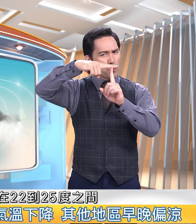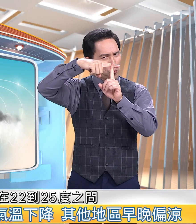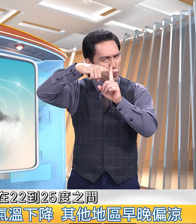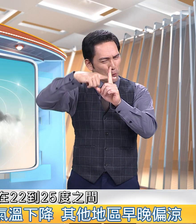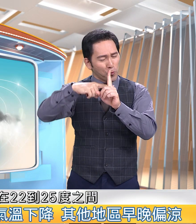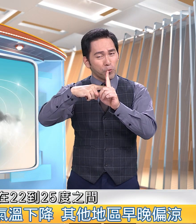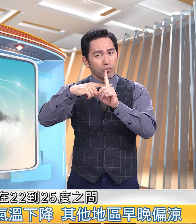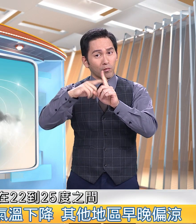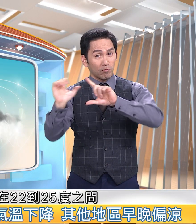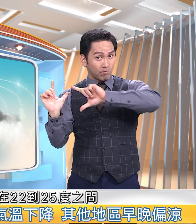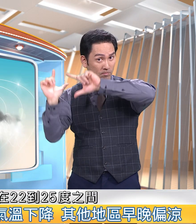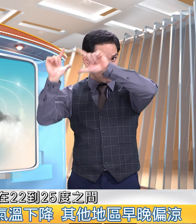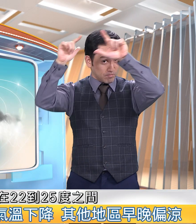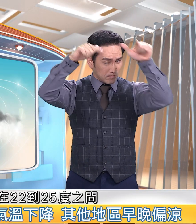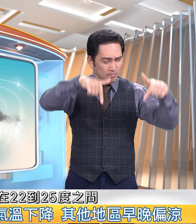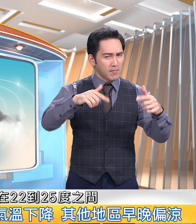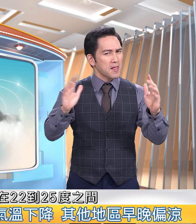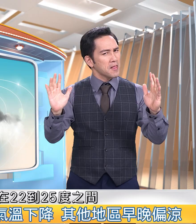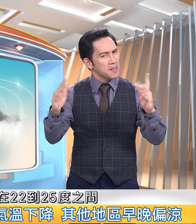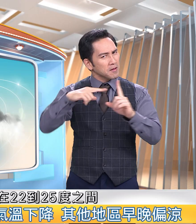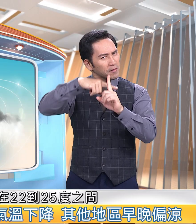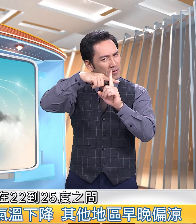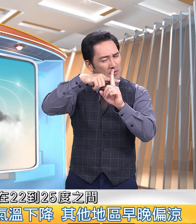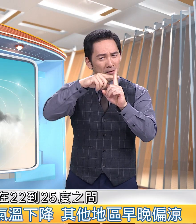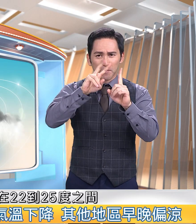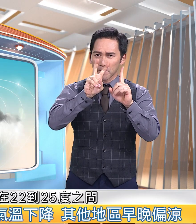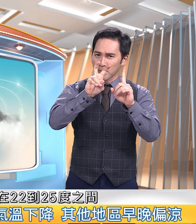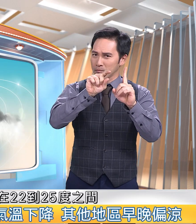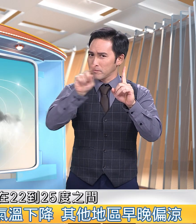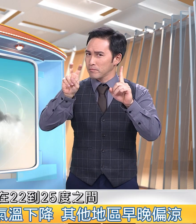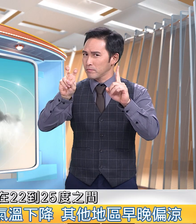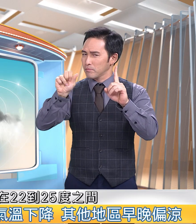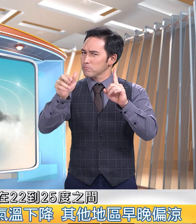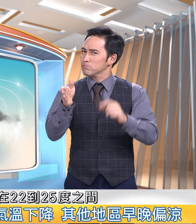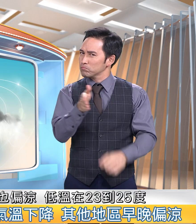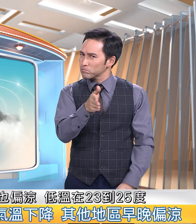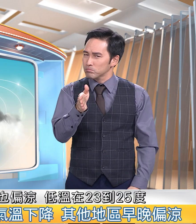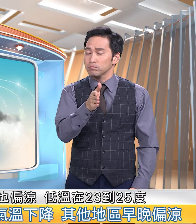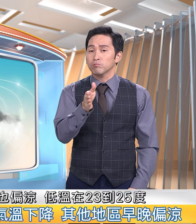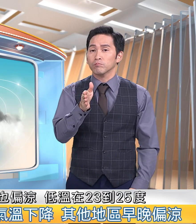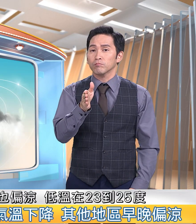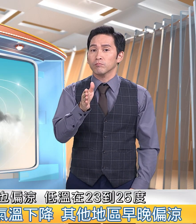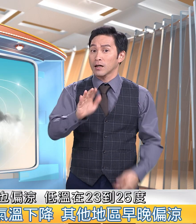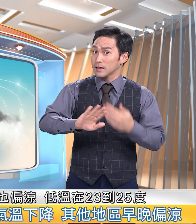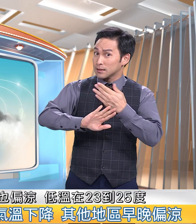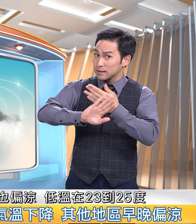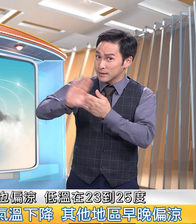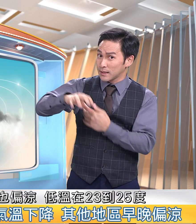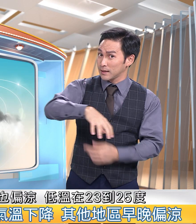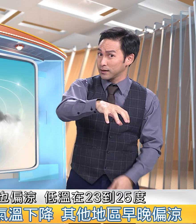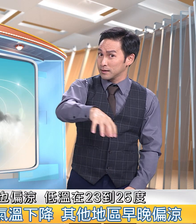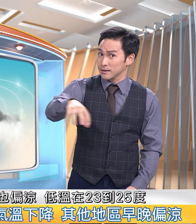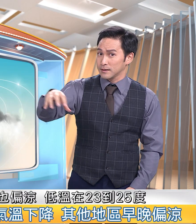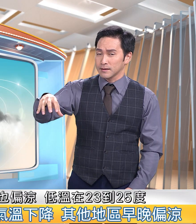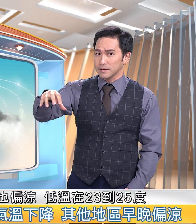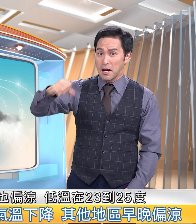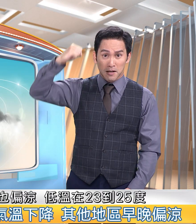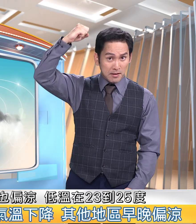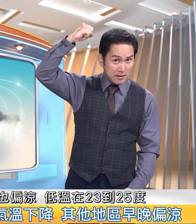度大概在22到25度之间，其他地区早晚也偏凉，低